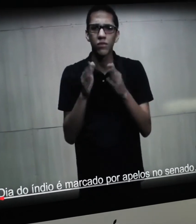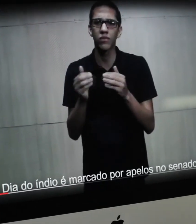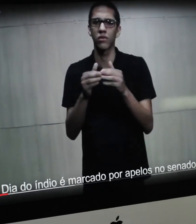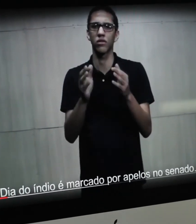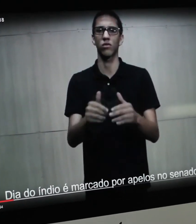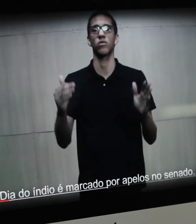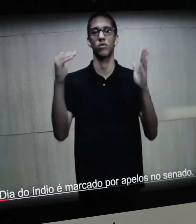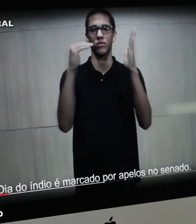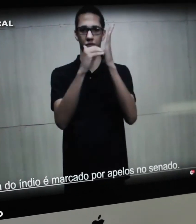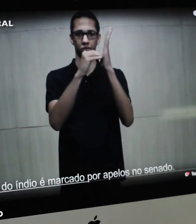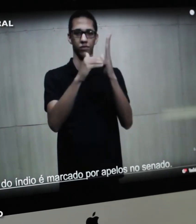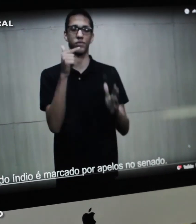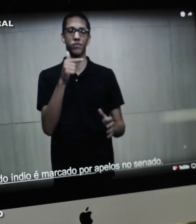no país, né, e